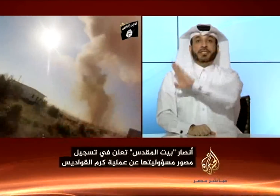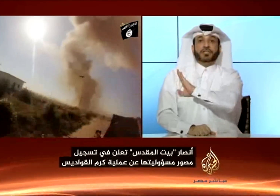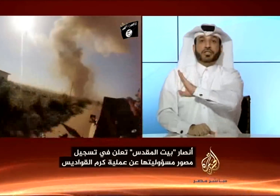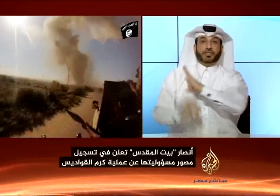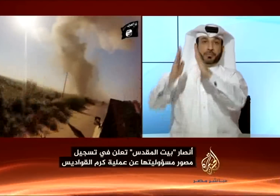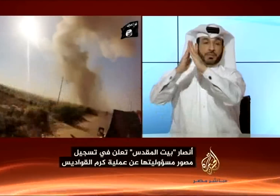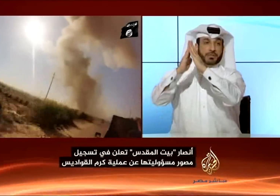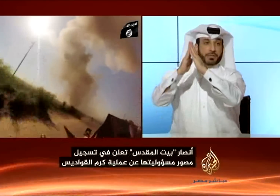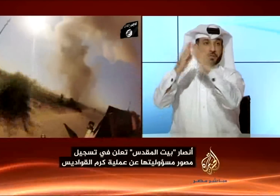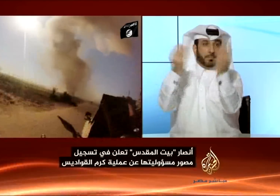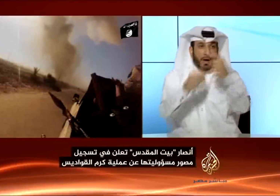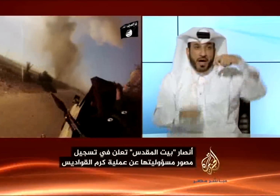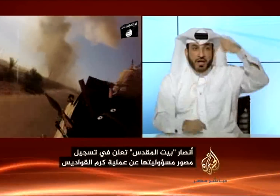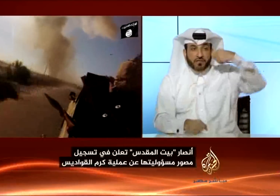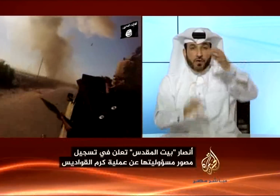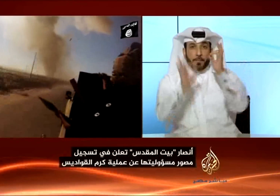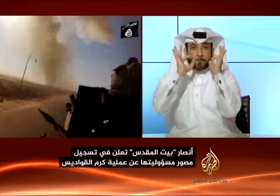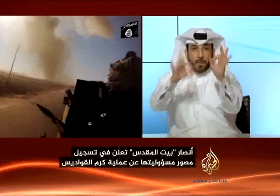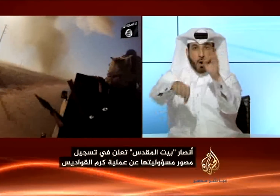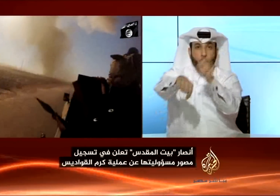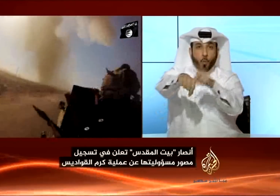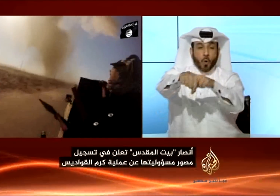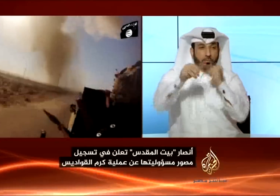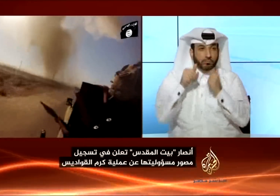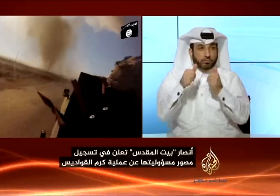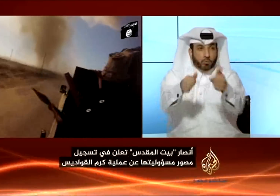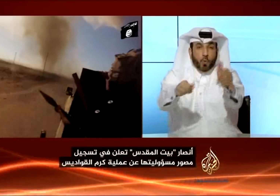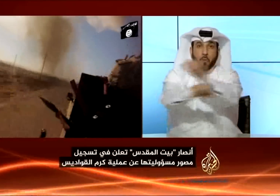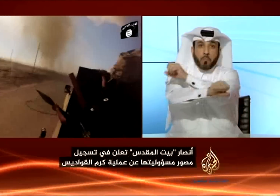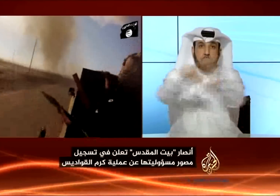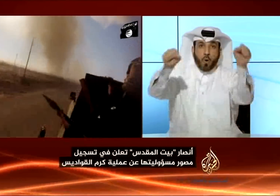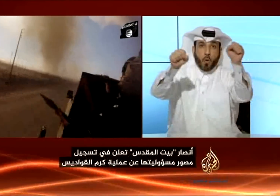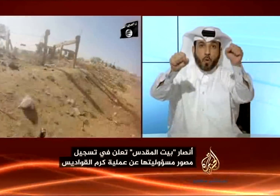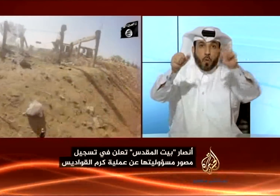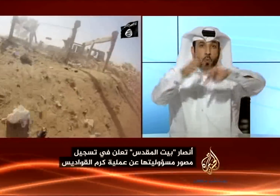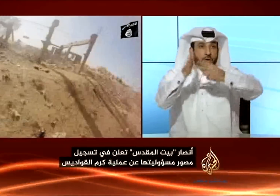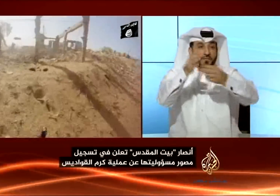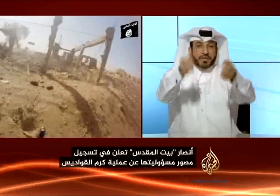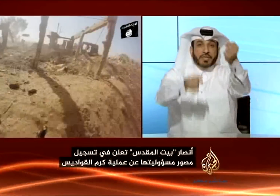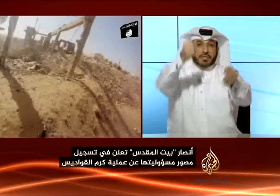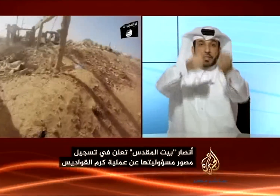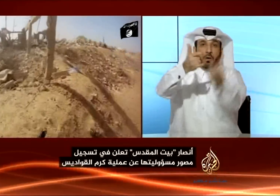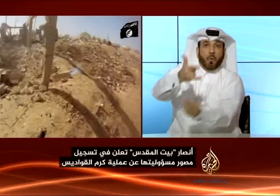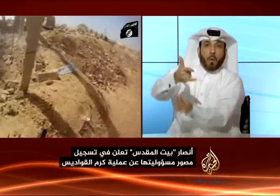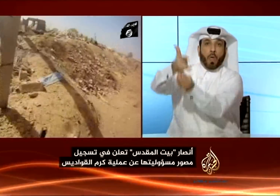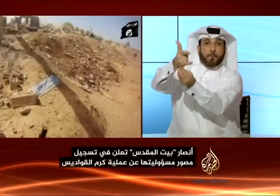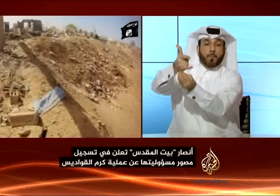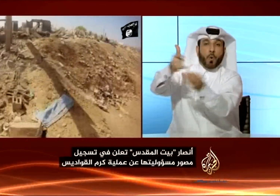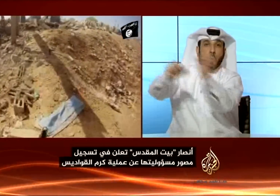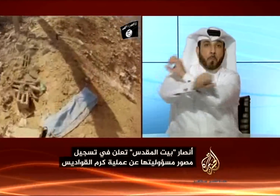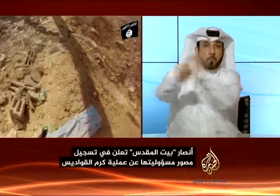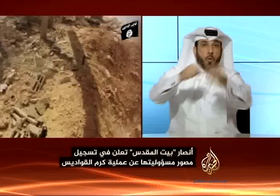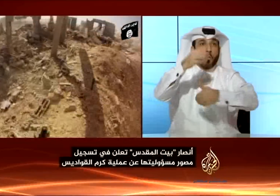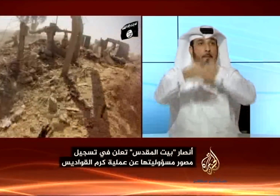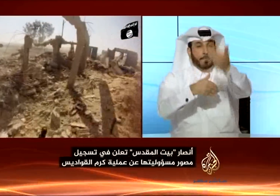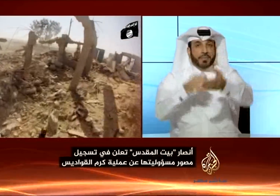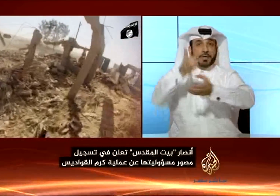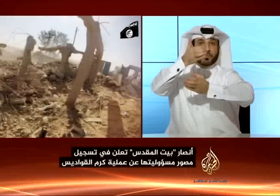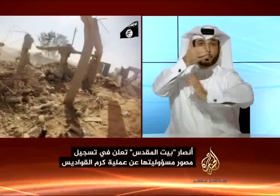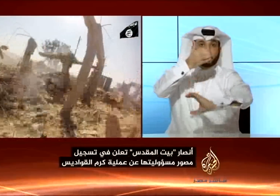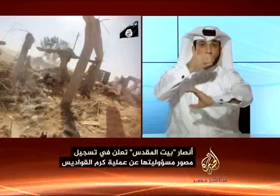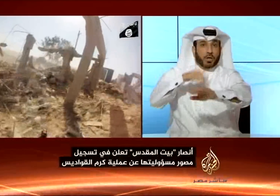الجيش ويظهر التسجيل لحظه تفجير الكمين بواسطه سياره ملغمه ثم قيام